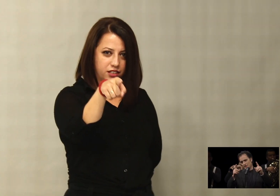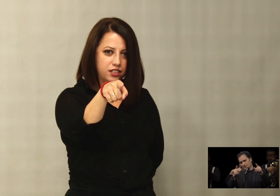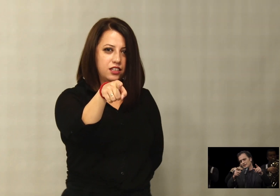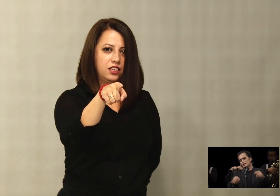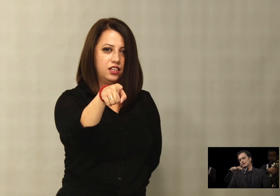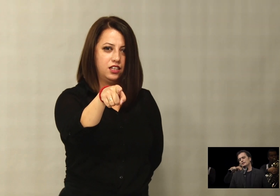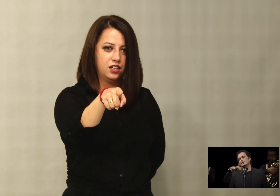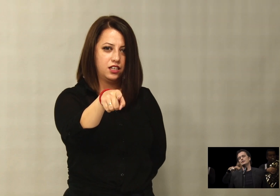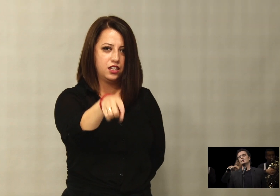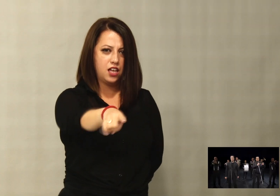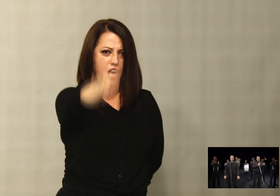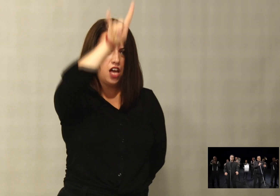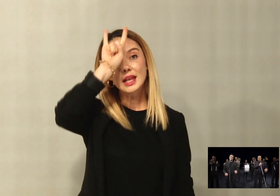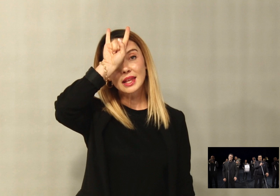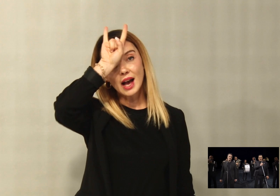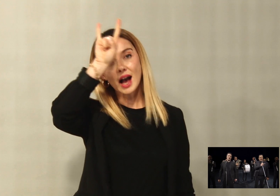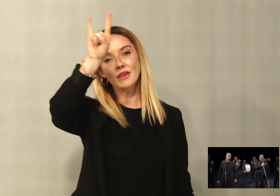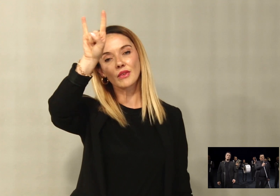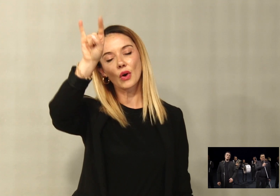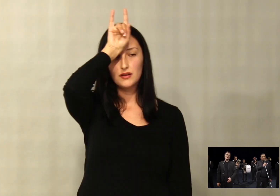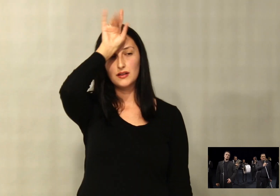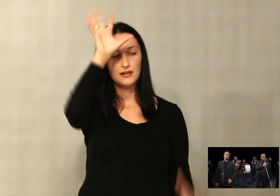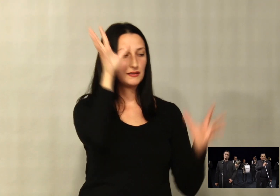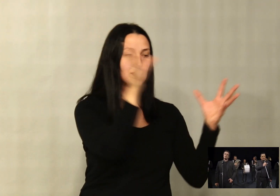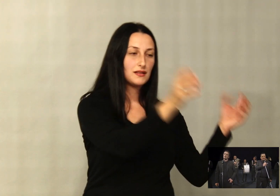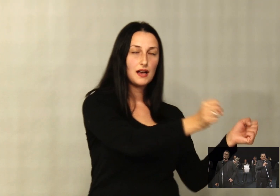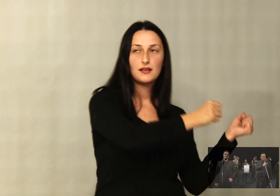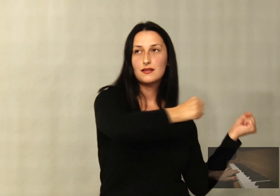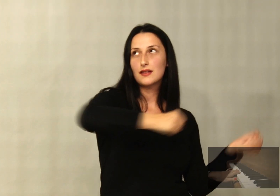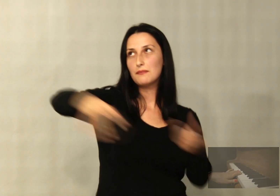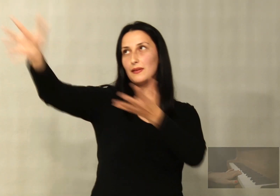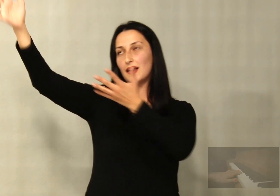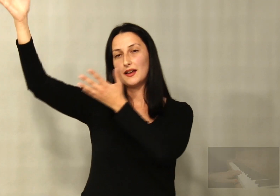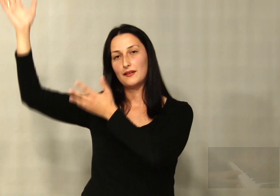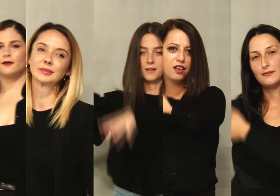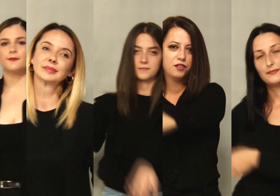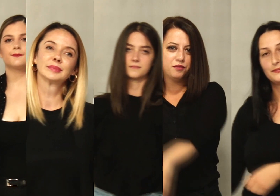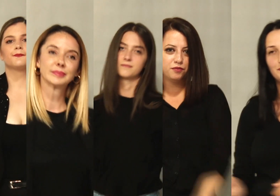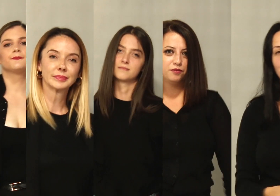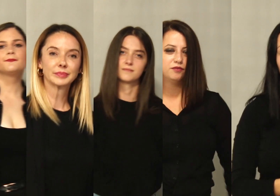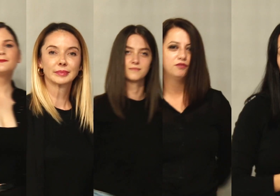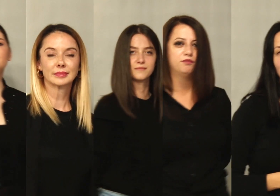a i ti Đavol da te zeme.